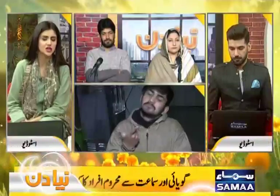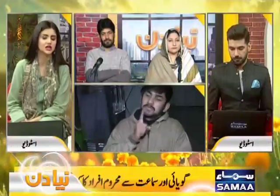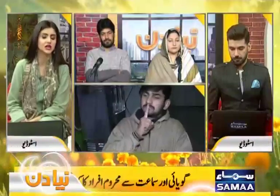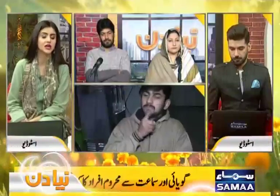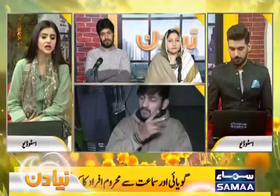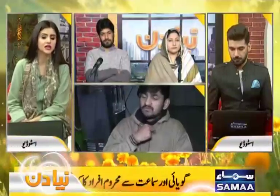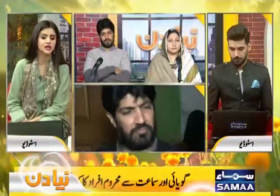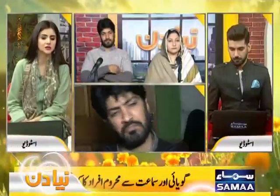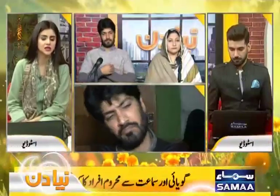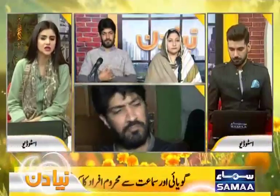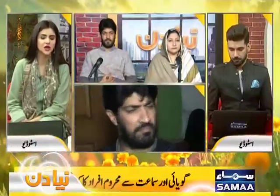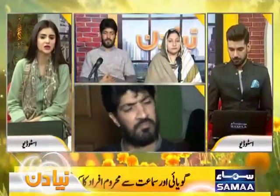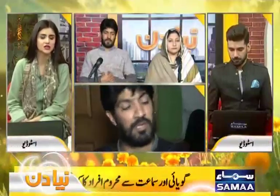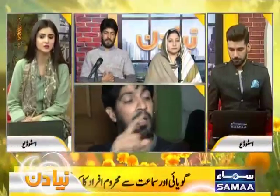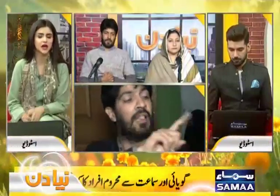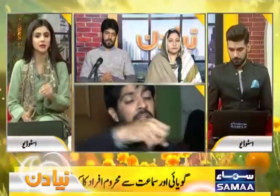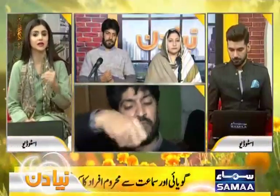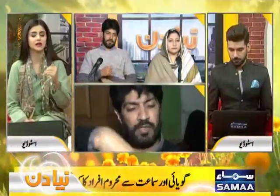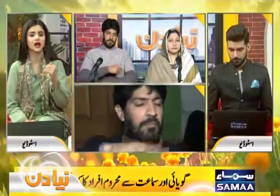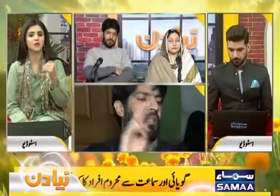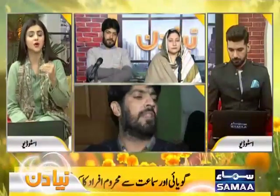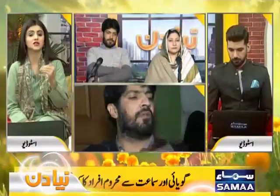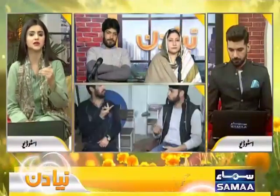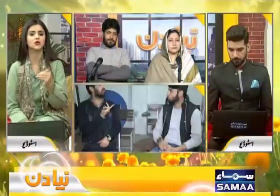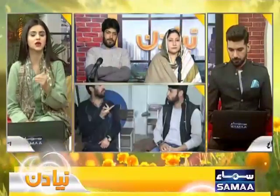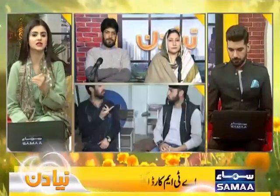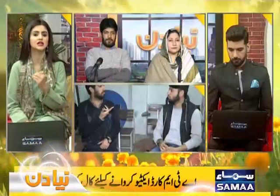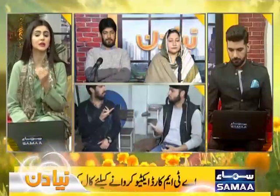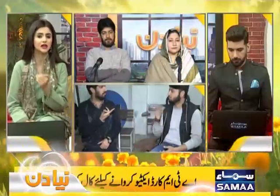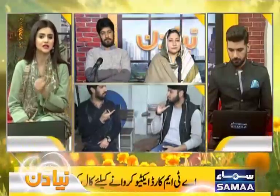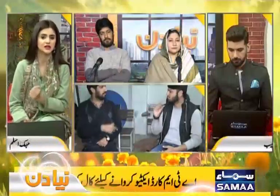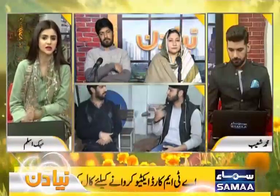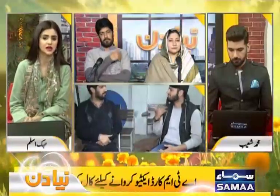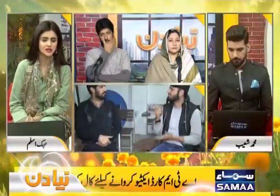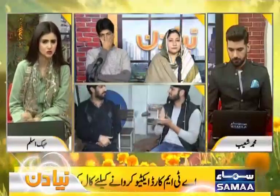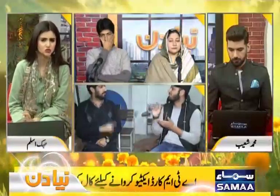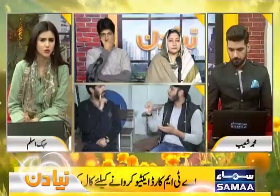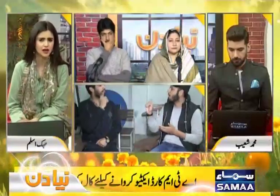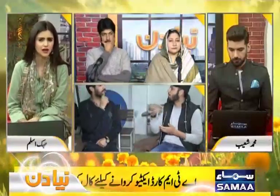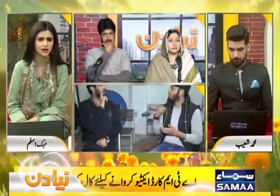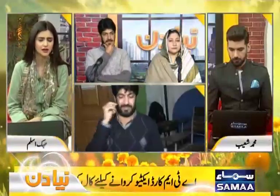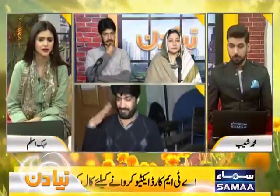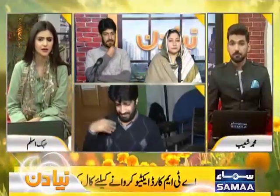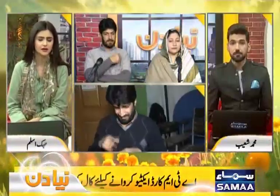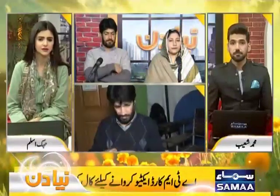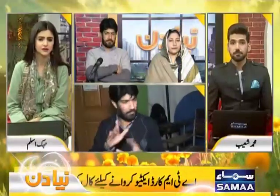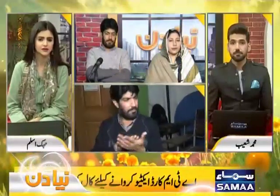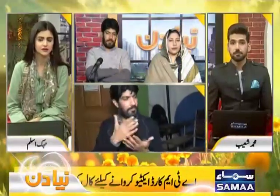अमल किया जाए और इस पर अमल करके आप बहुत सारे लोगों के लिए आसानी पैदा कर सकते हैं, ऐसा कुछ मामला है?